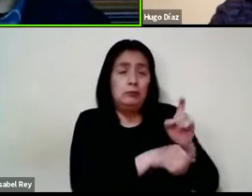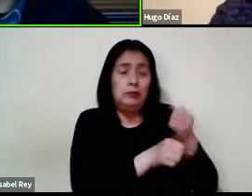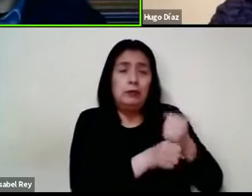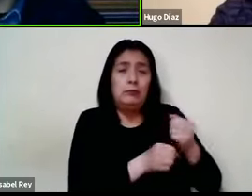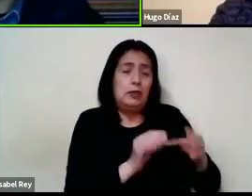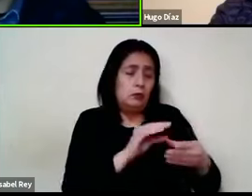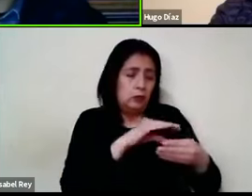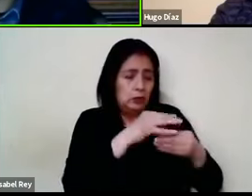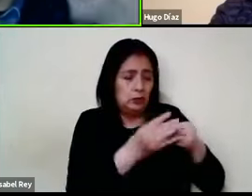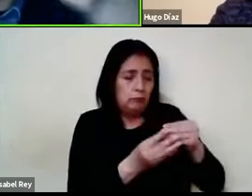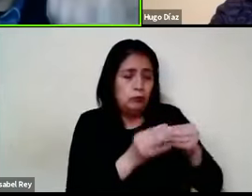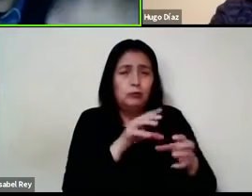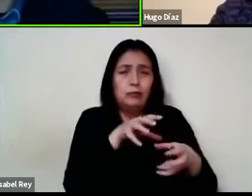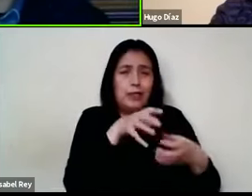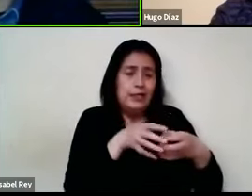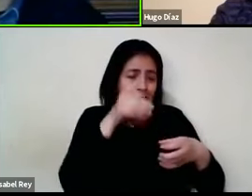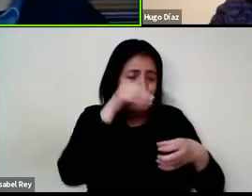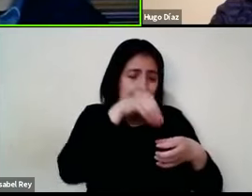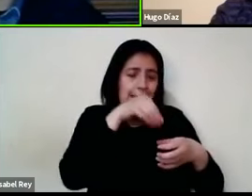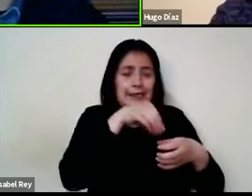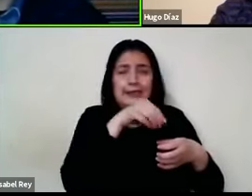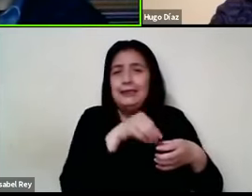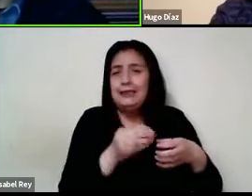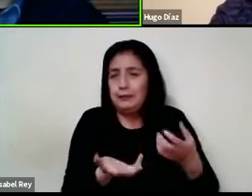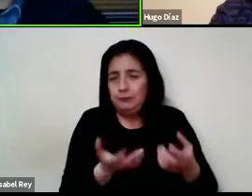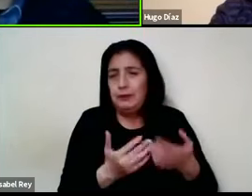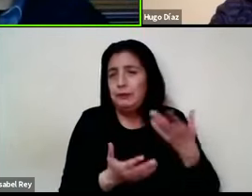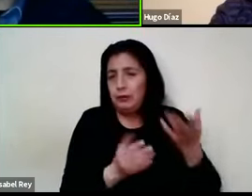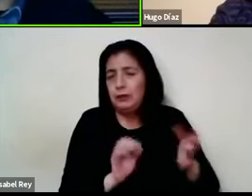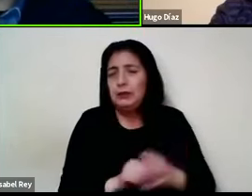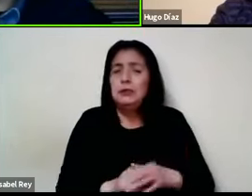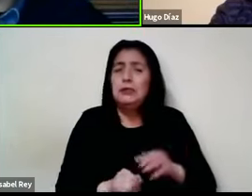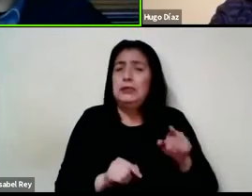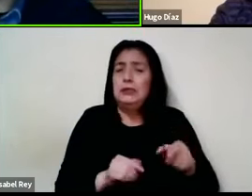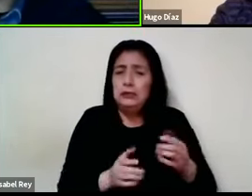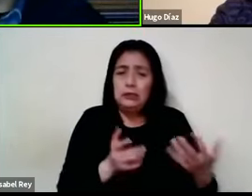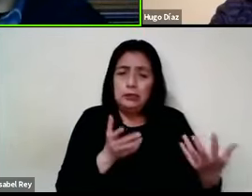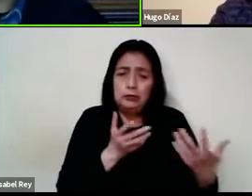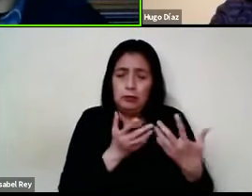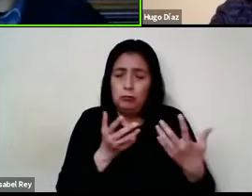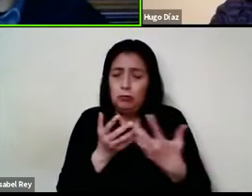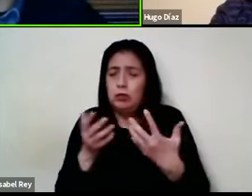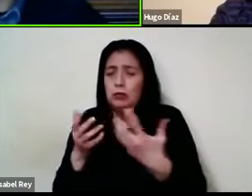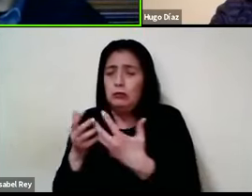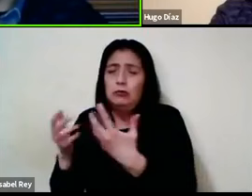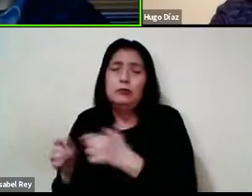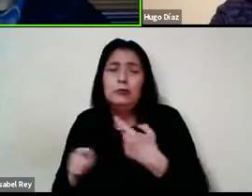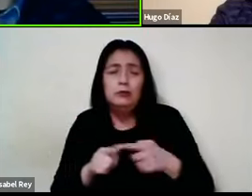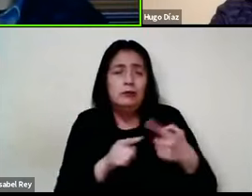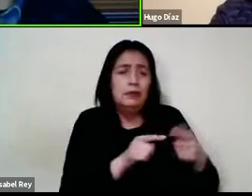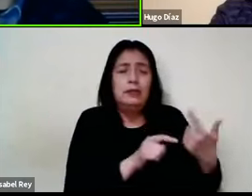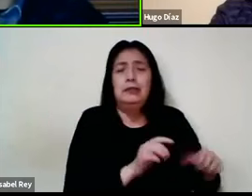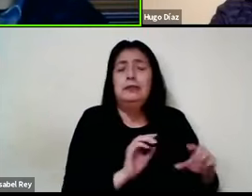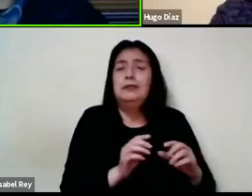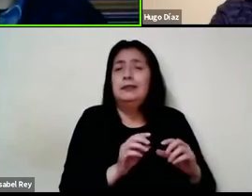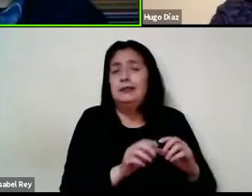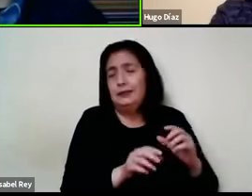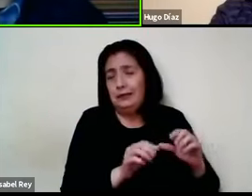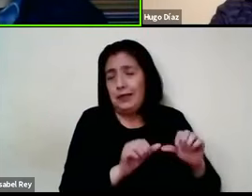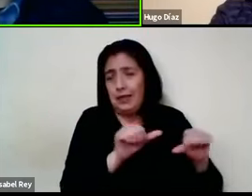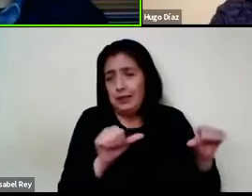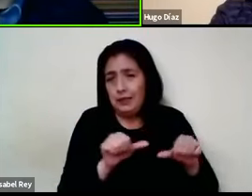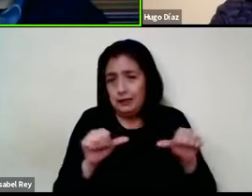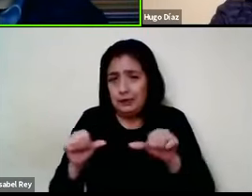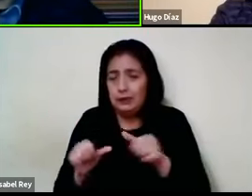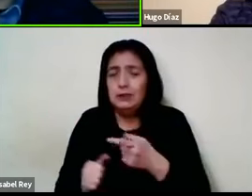los prototipos, las cajitas para poner las hojas aromáticas, y así van articulándose muchísimas áreas. Entonces,